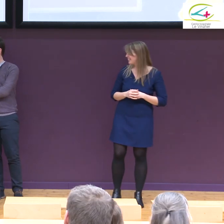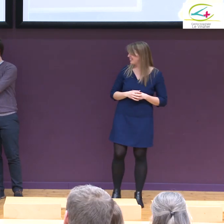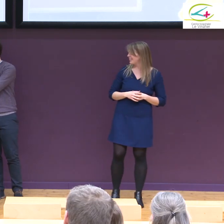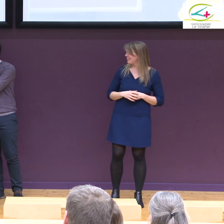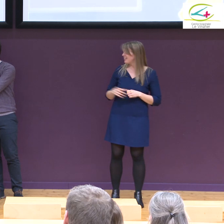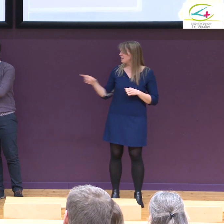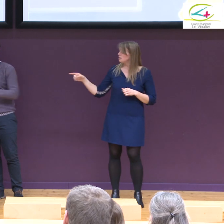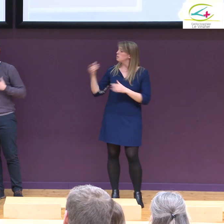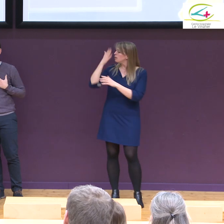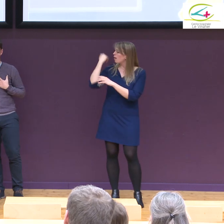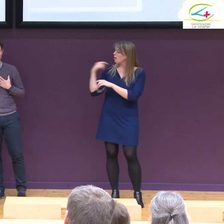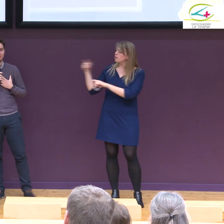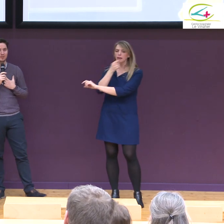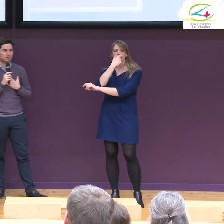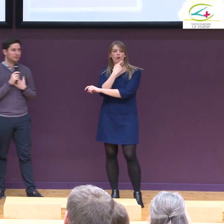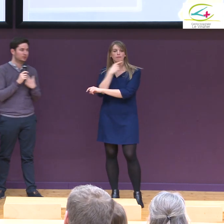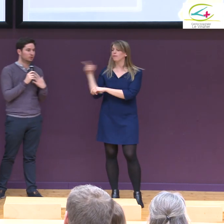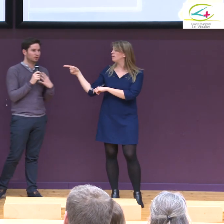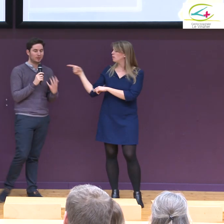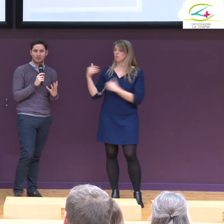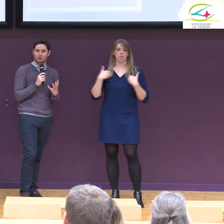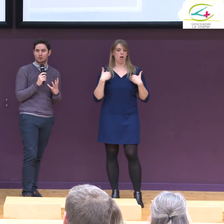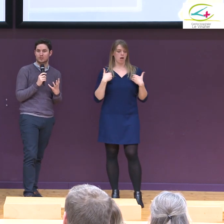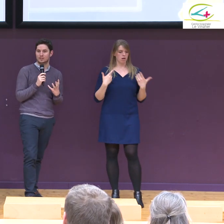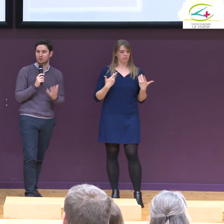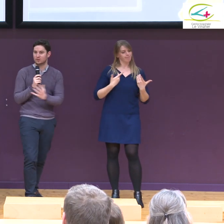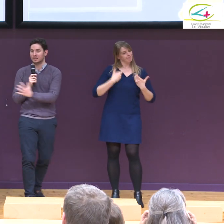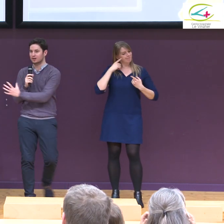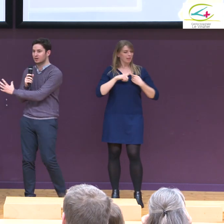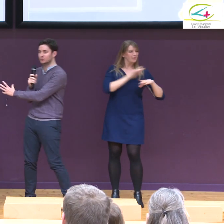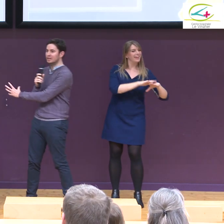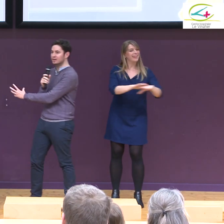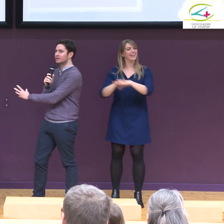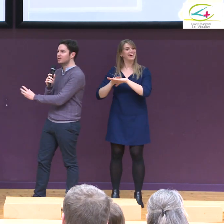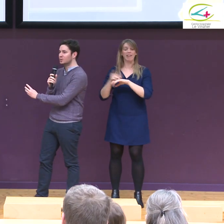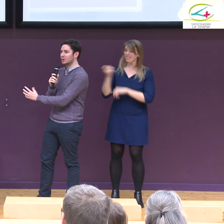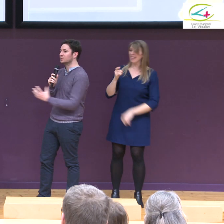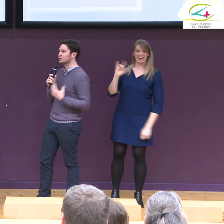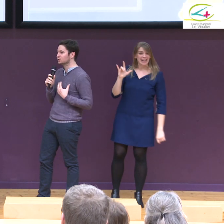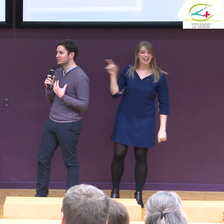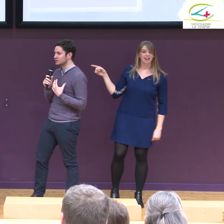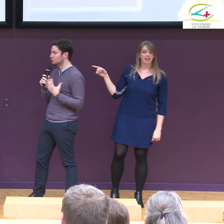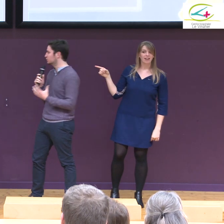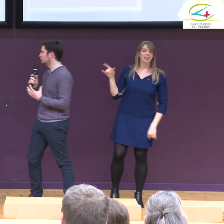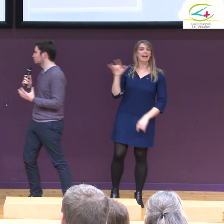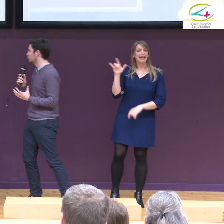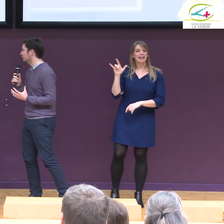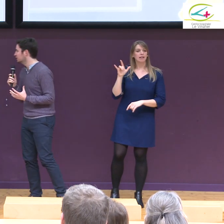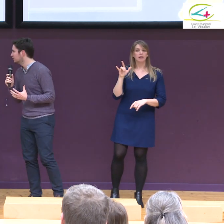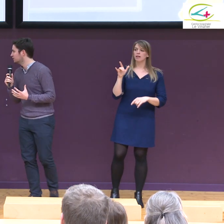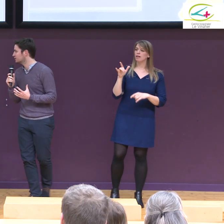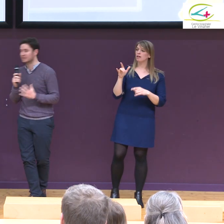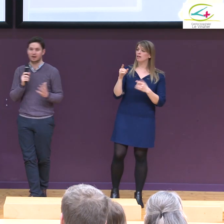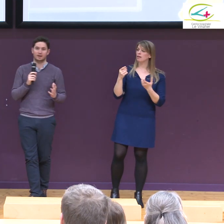je sais pas trop, Christophe, mais moi, comme. Je me dis, quand on fait de la prévention du suicide, on fait venir un collègue de Lille pour parler de prévention du suicide et vous nous dites que ce qu'on